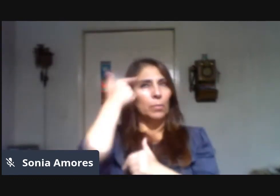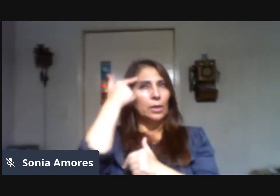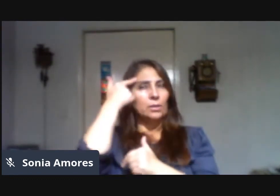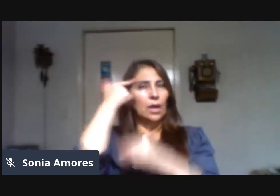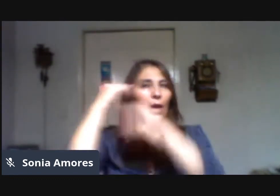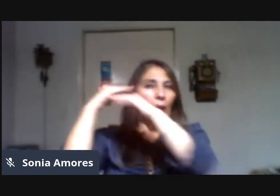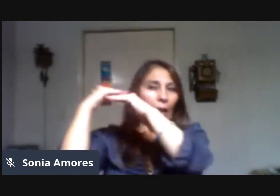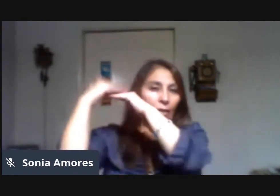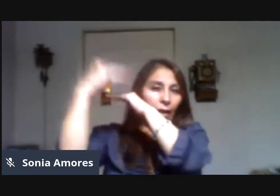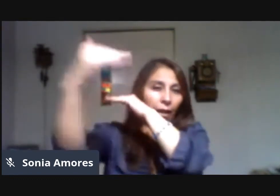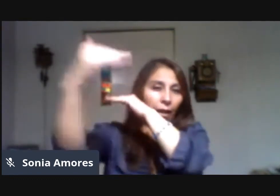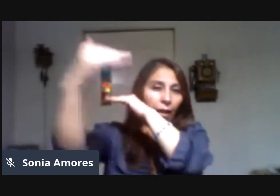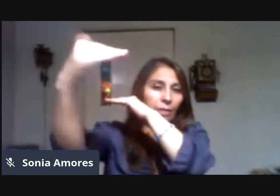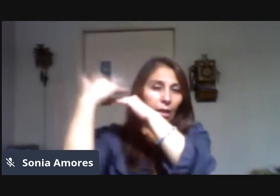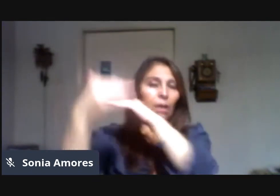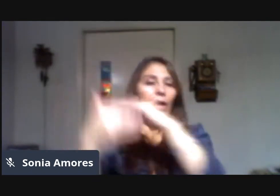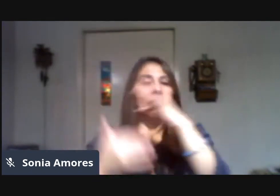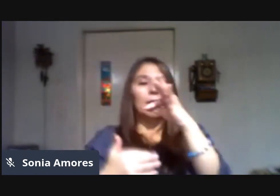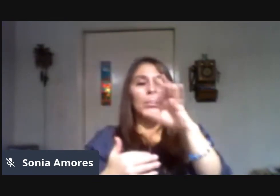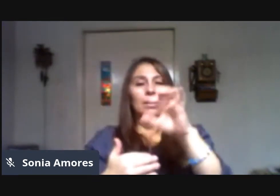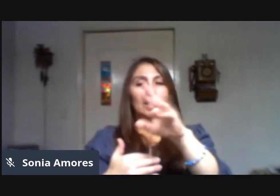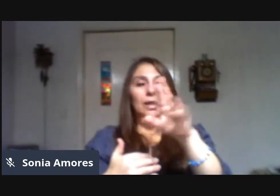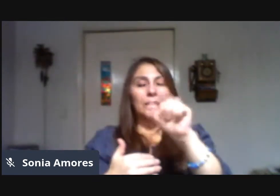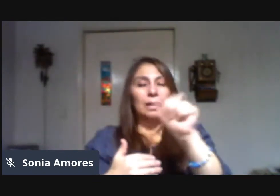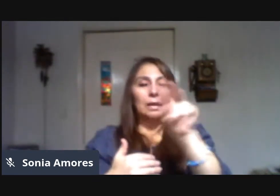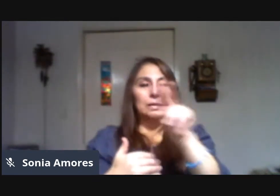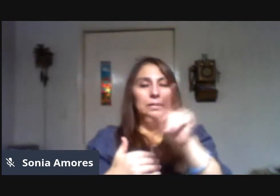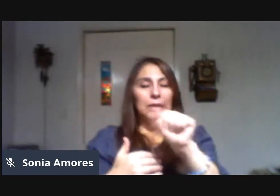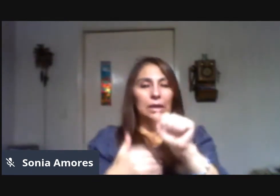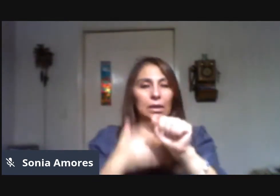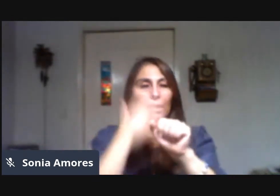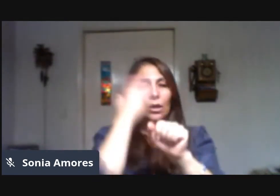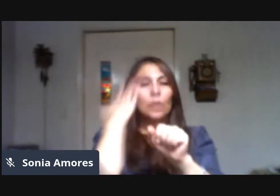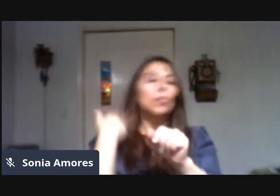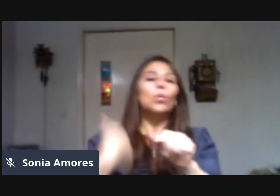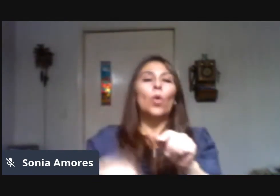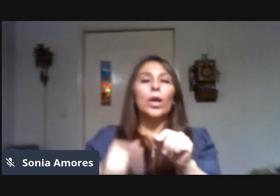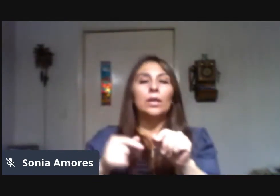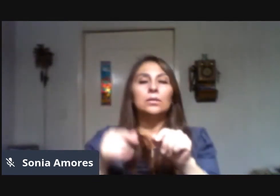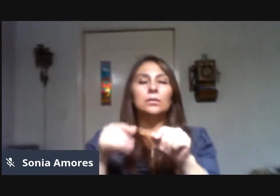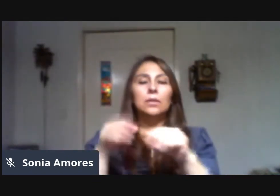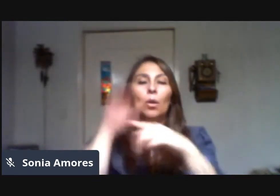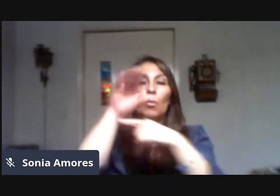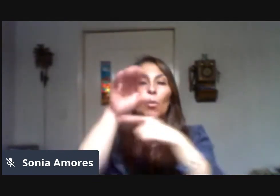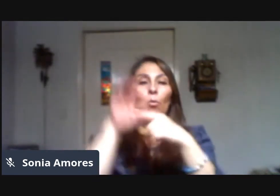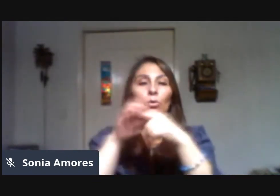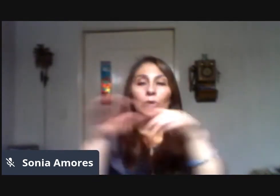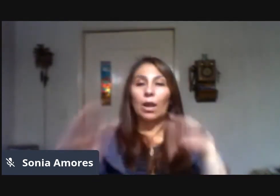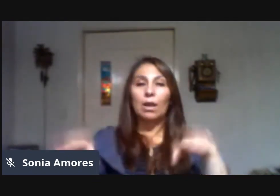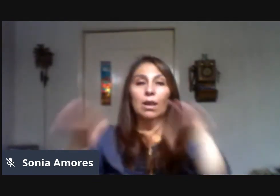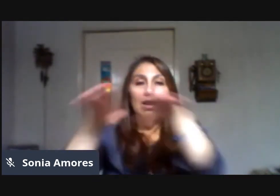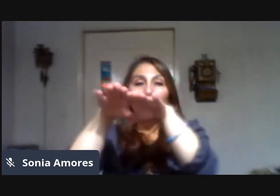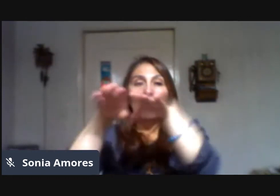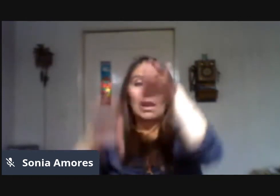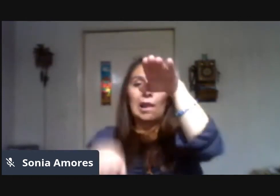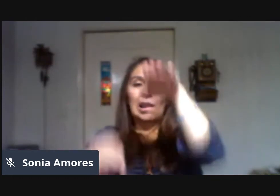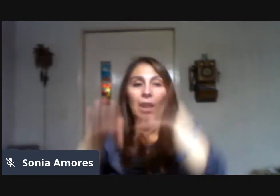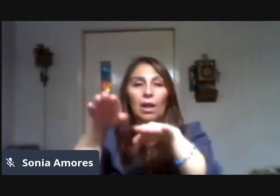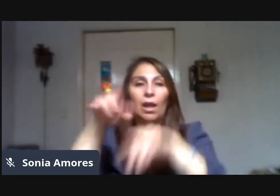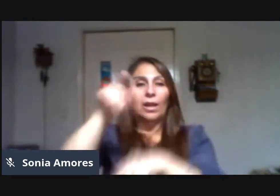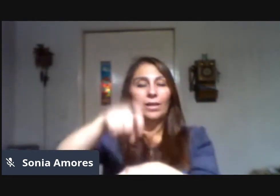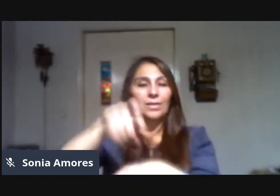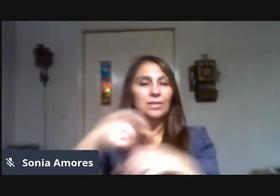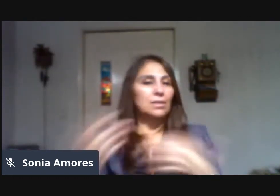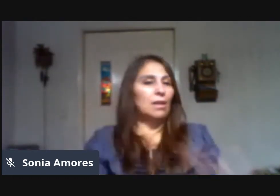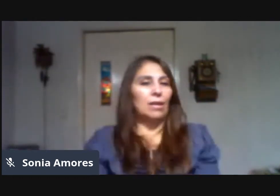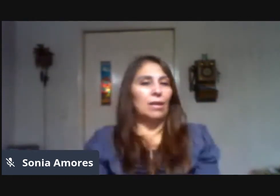producción no resulta ser proporcional a la magnitud de la necesidad. Lo que toca hacer